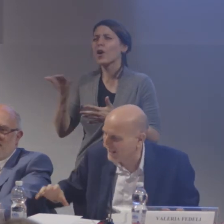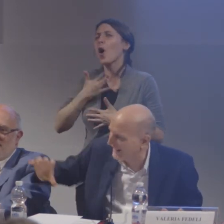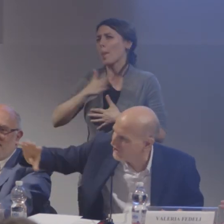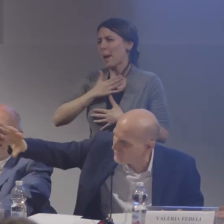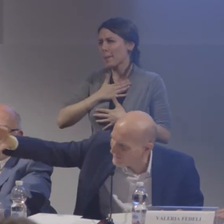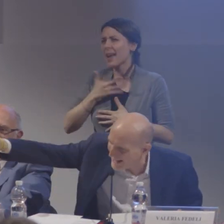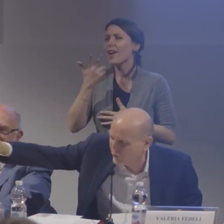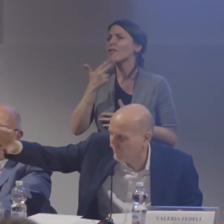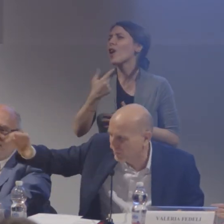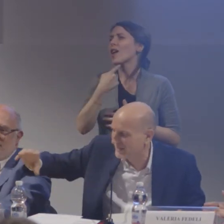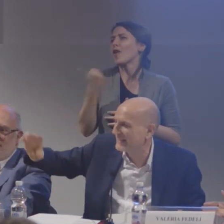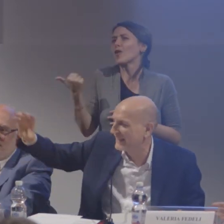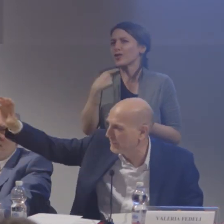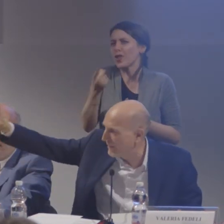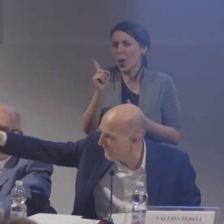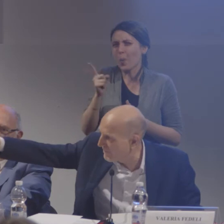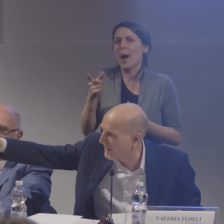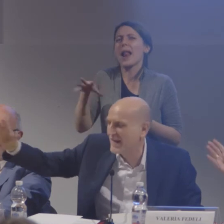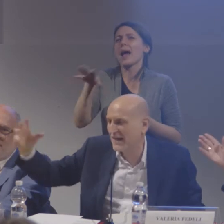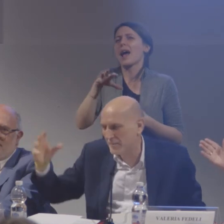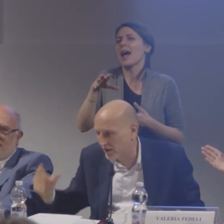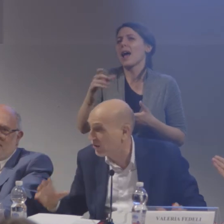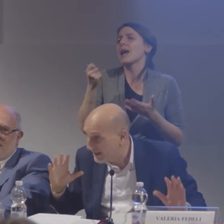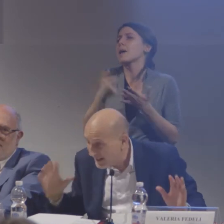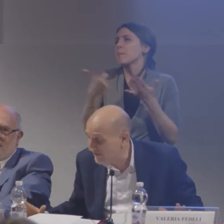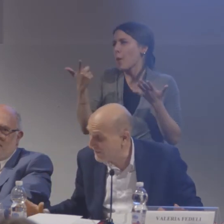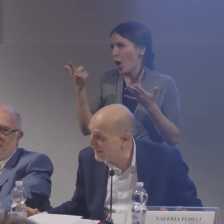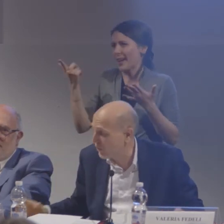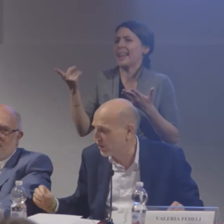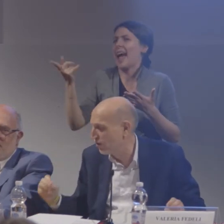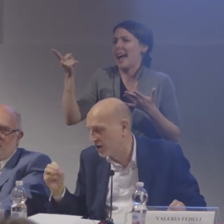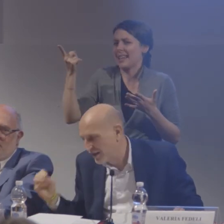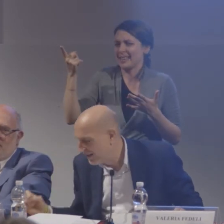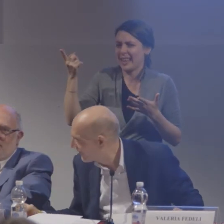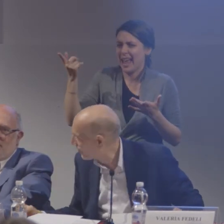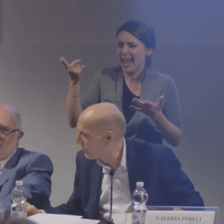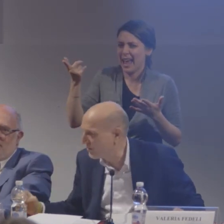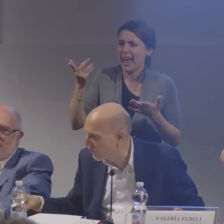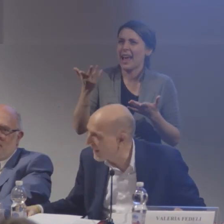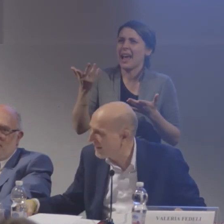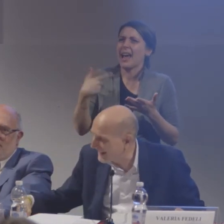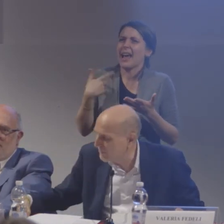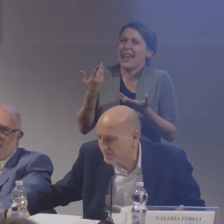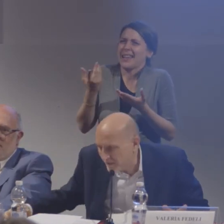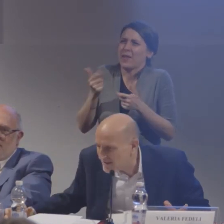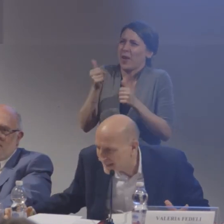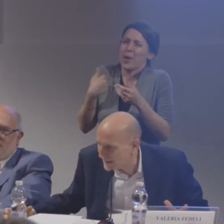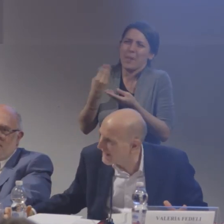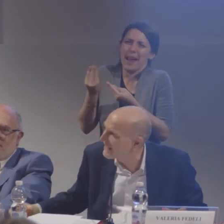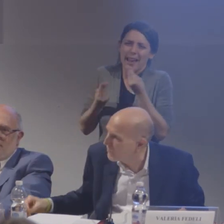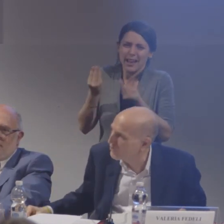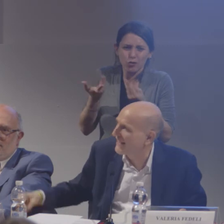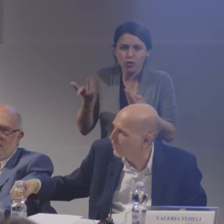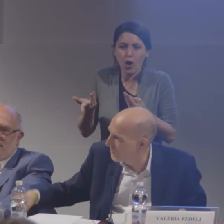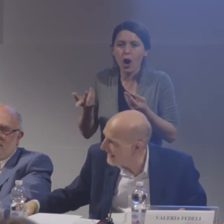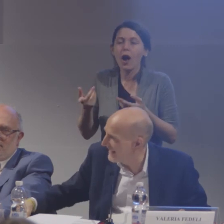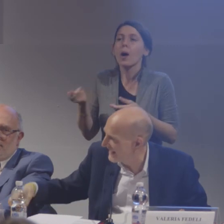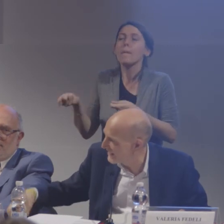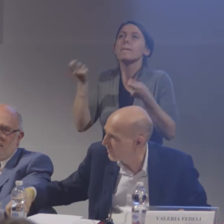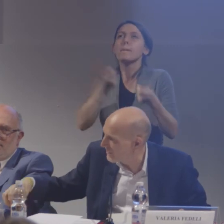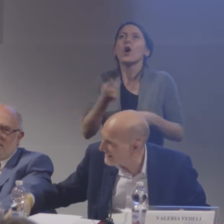Voglio dire che c'è un evento importante, che il Papa va a Barbiana, però, e veramente lo dico con un po' di ironia, ma anche però seriamente, portare